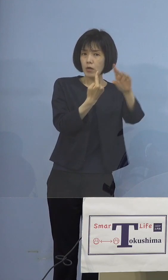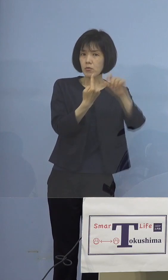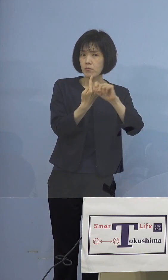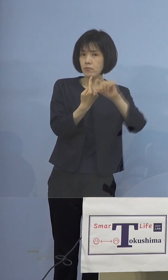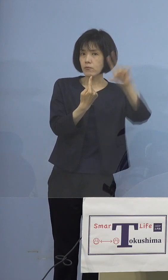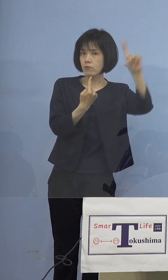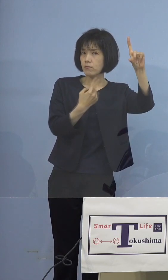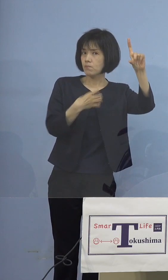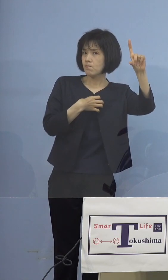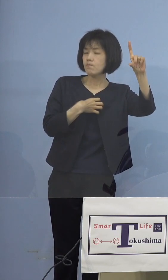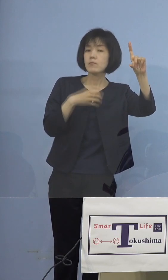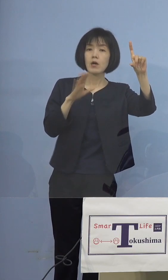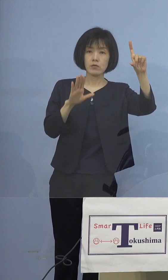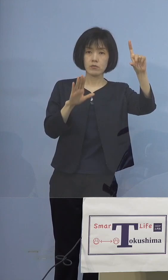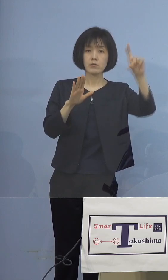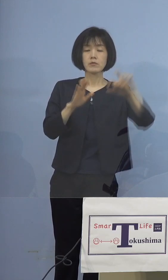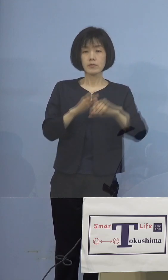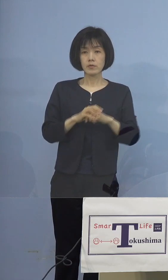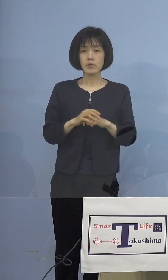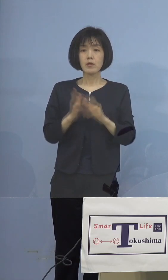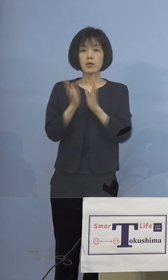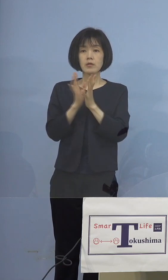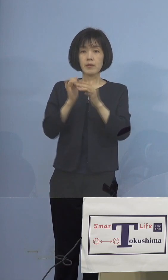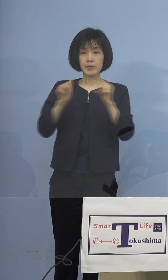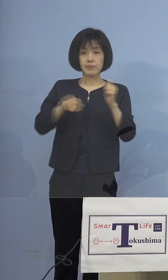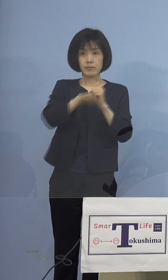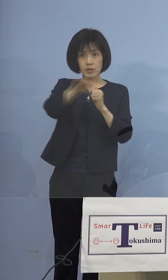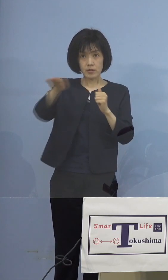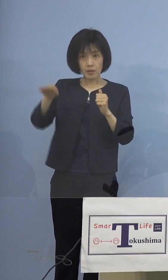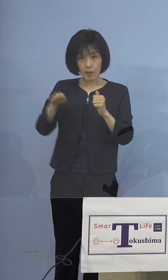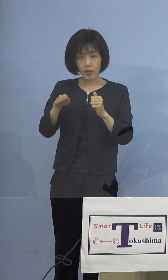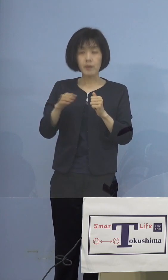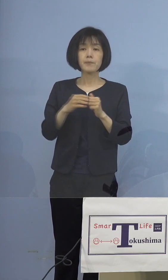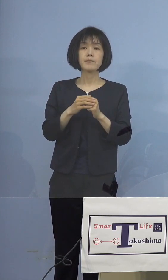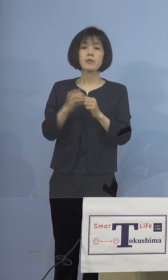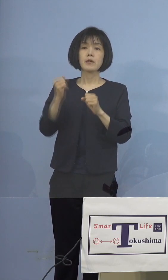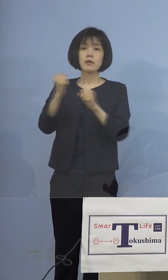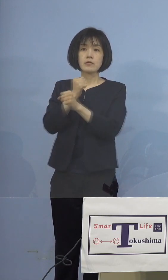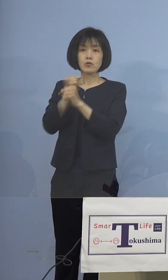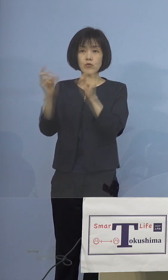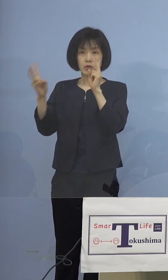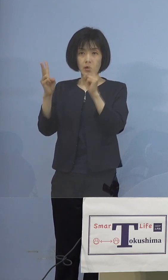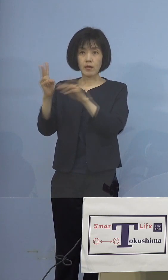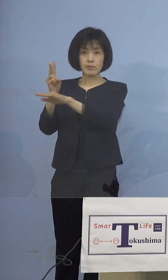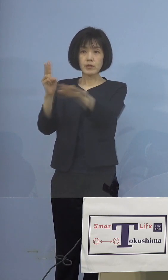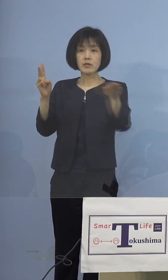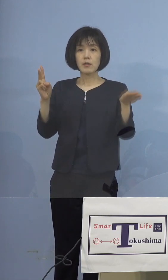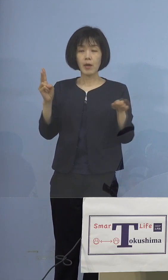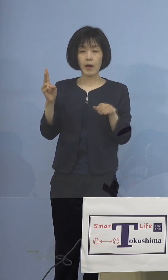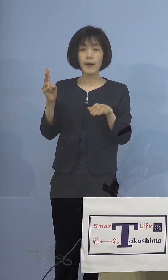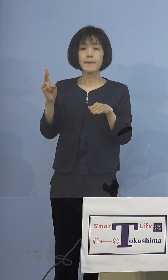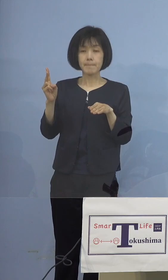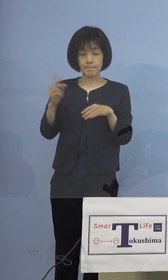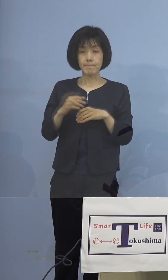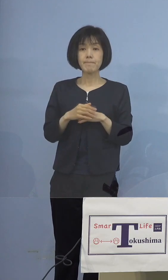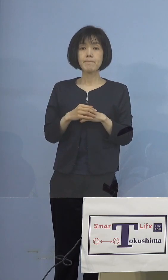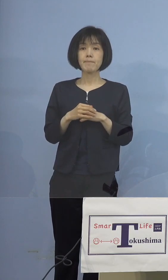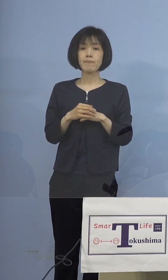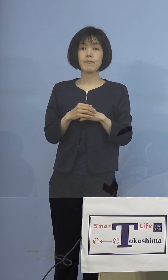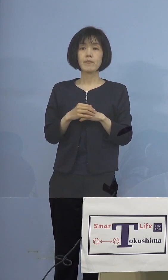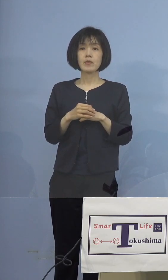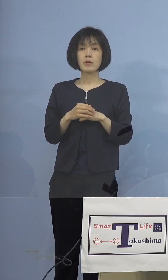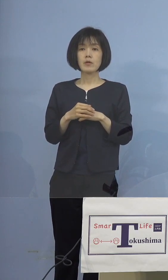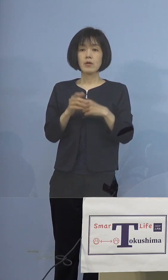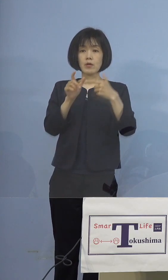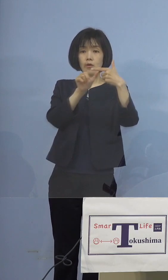恐れもあります。県民の皆様、そして事業者の皆様におかれましては6